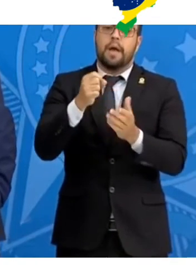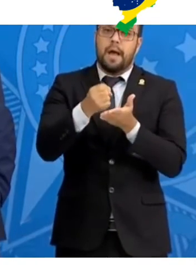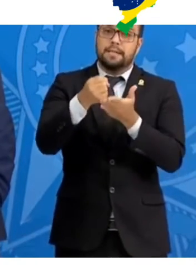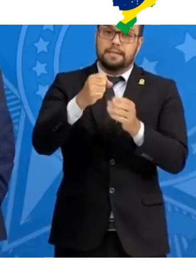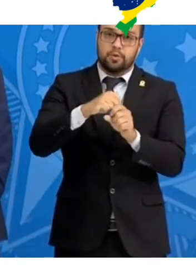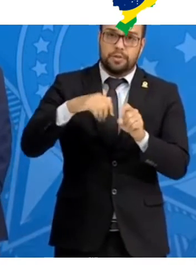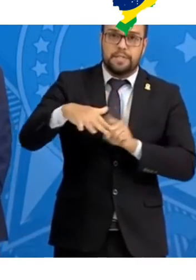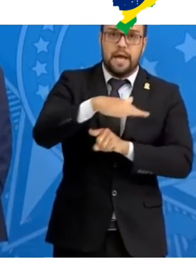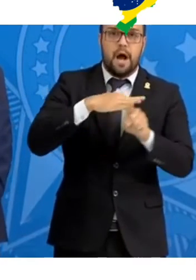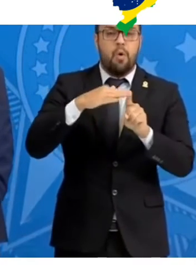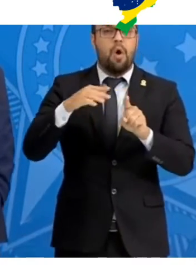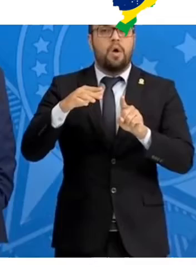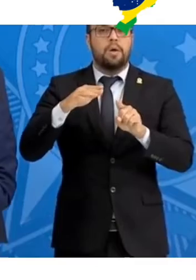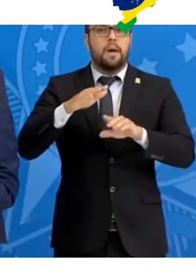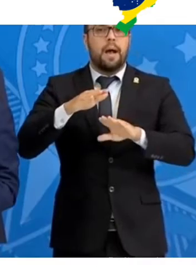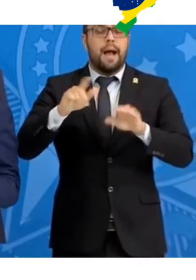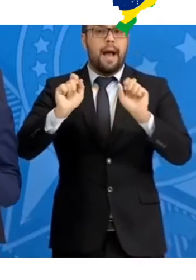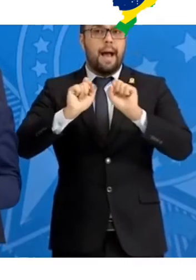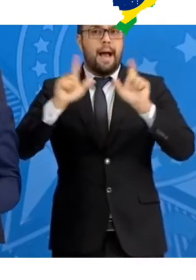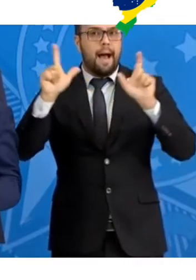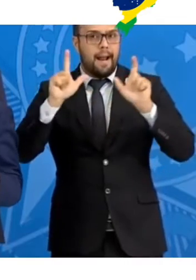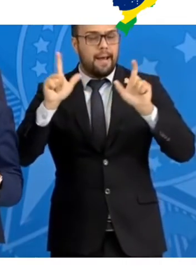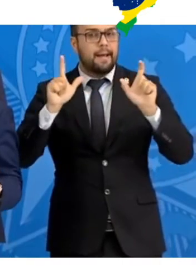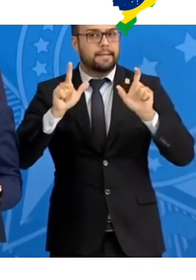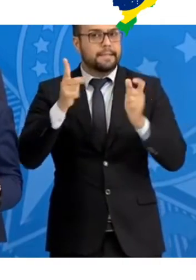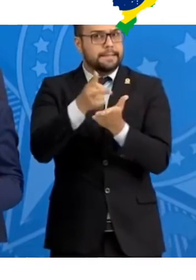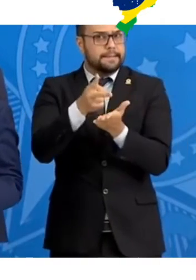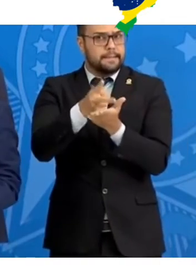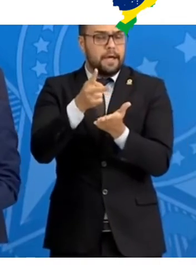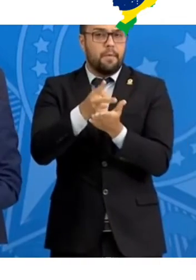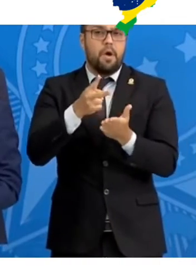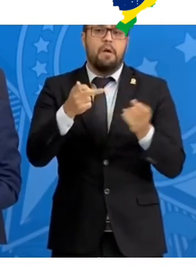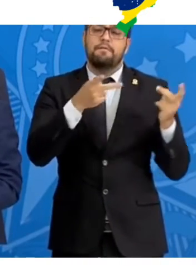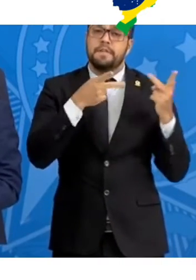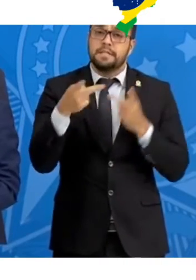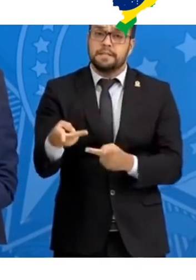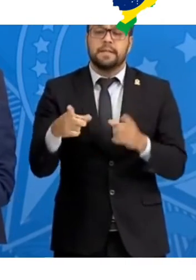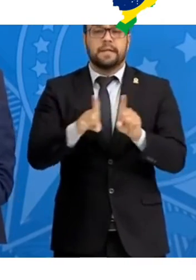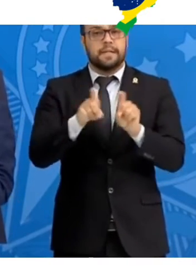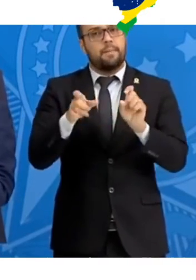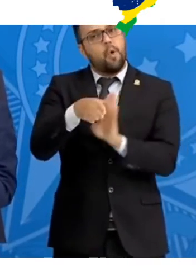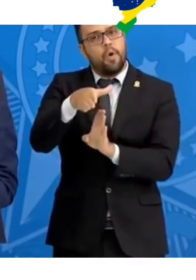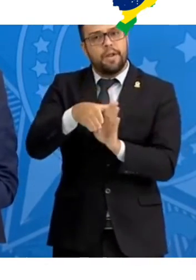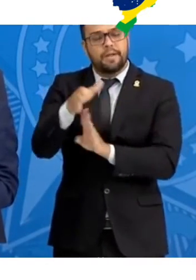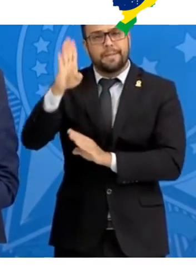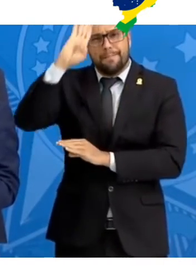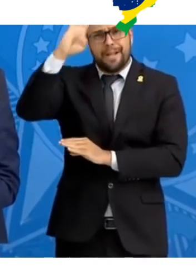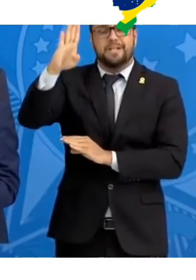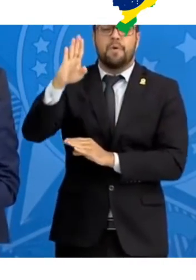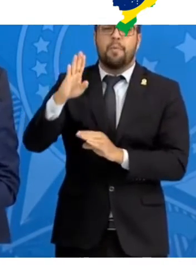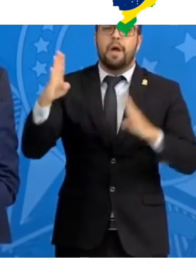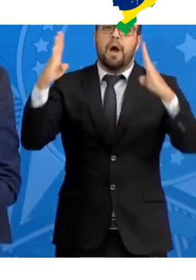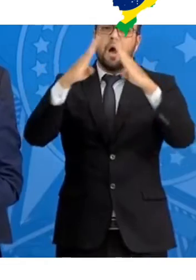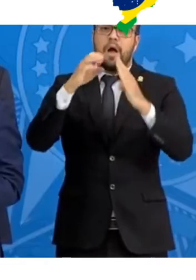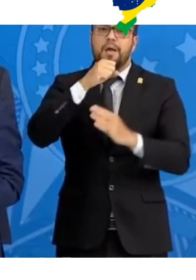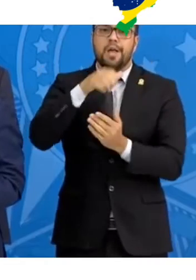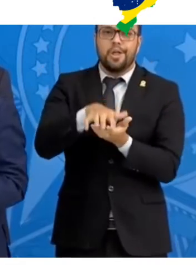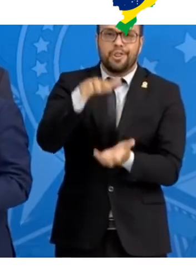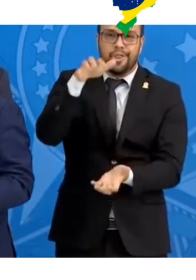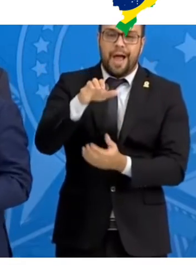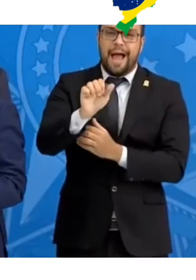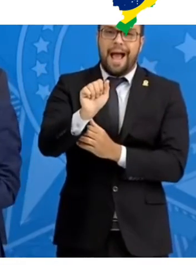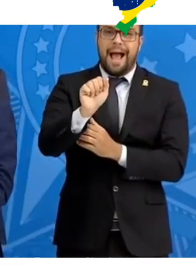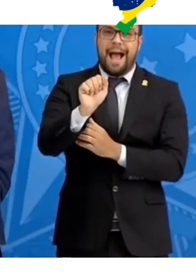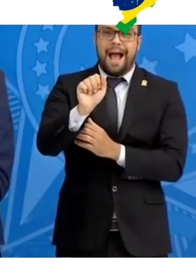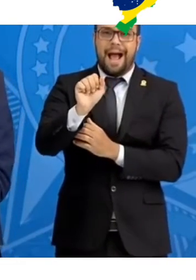em alerta permanente, visitando e orientando principalmente os asilos. É muito